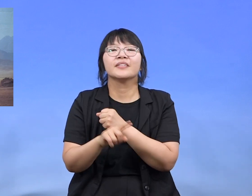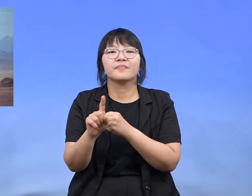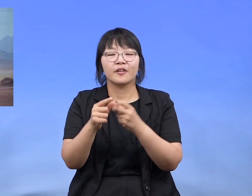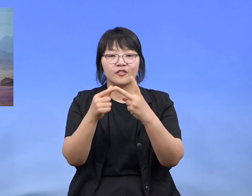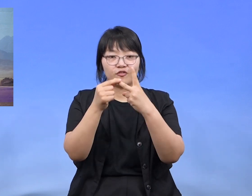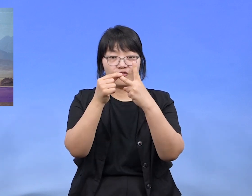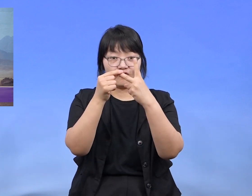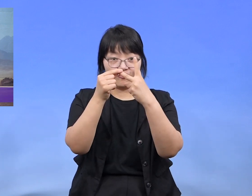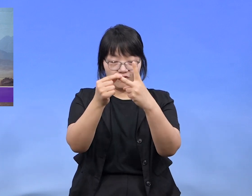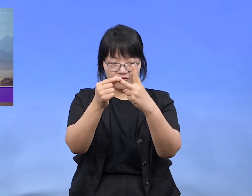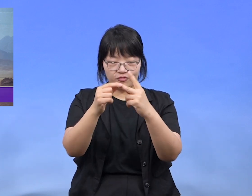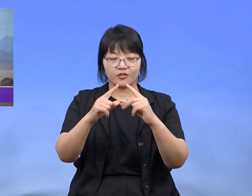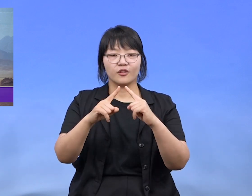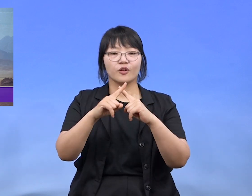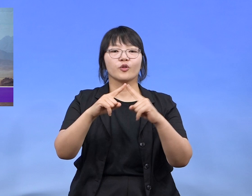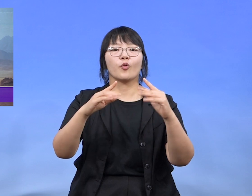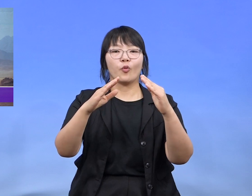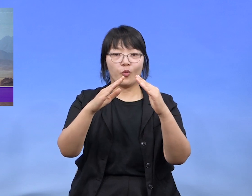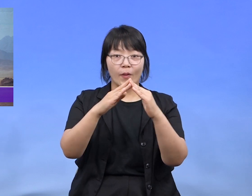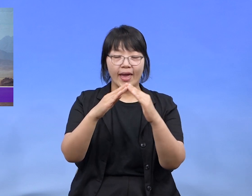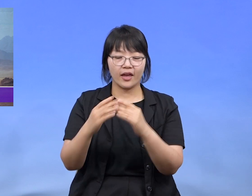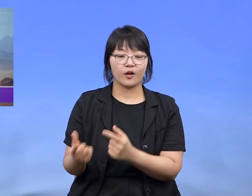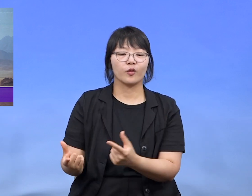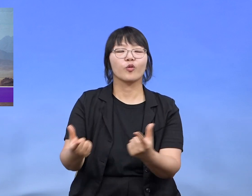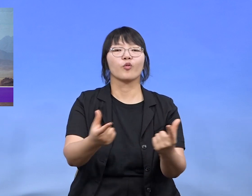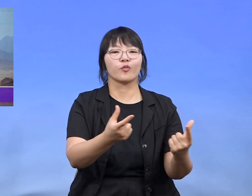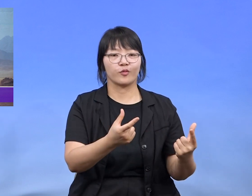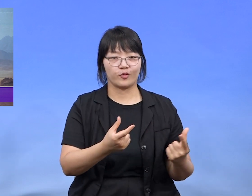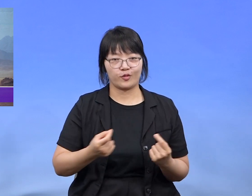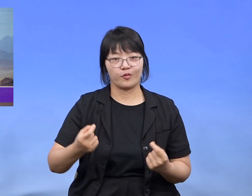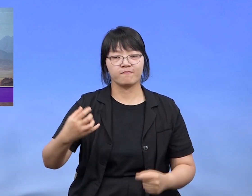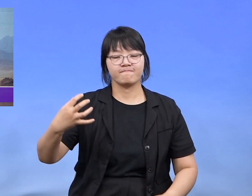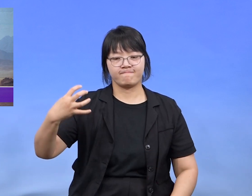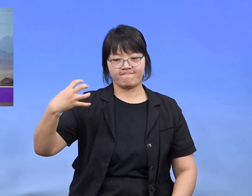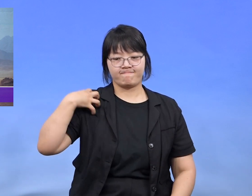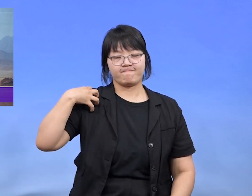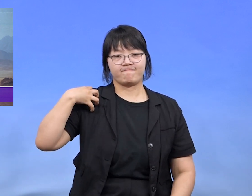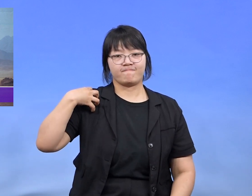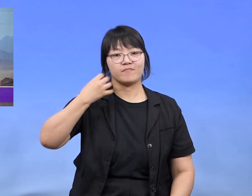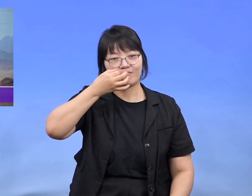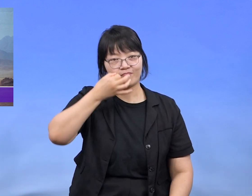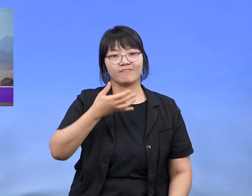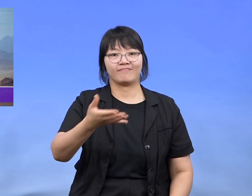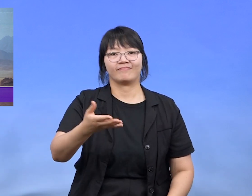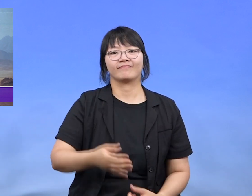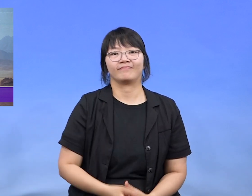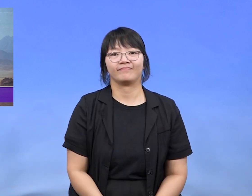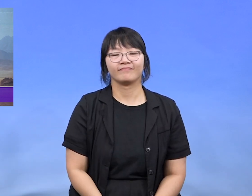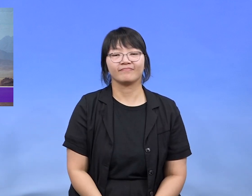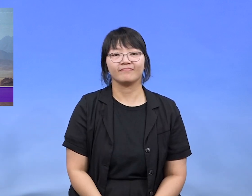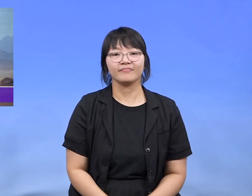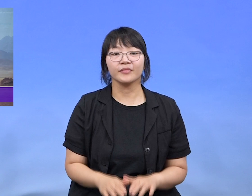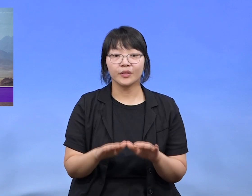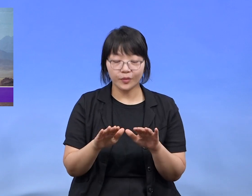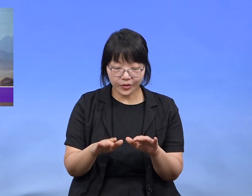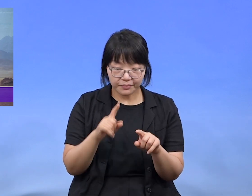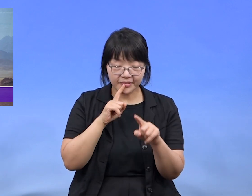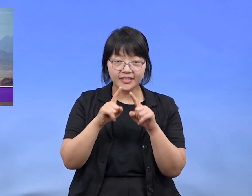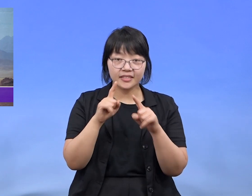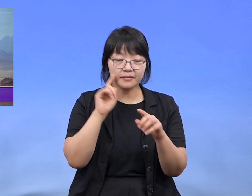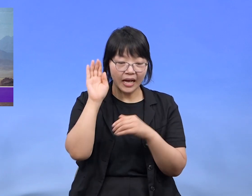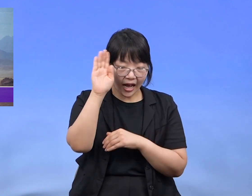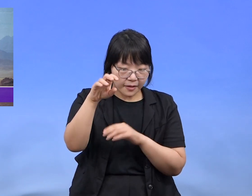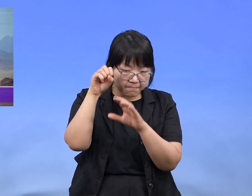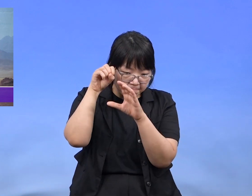번째는 교회 공동체의 사명을 시사한다는 것입니다. 여기 본문에 앞으로 비추게